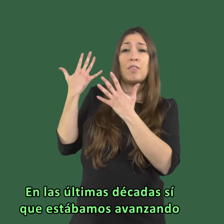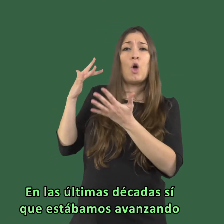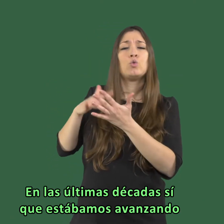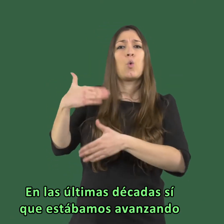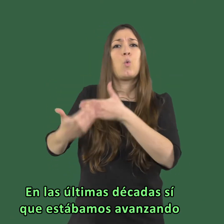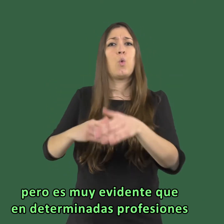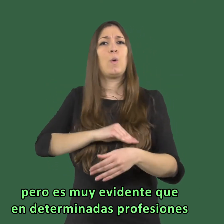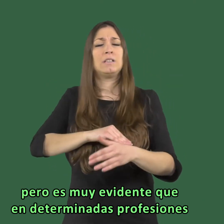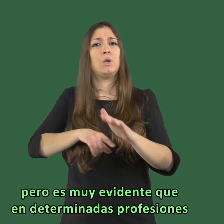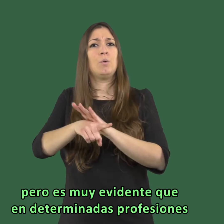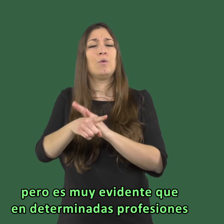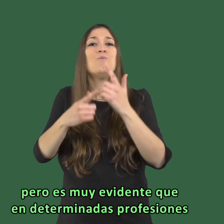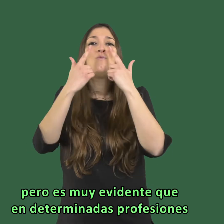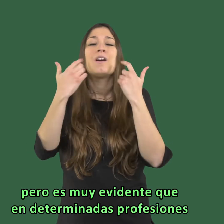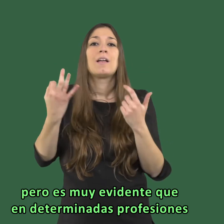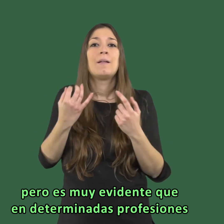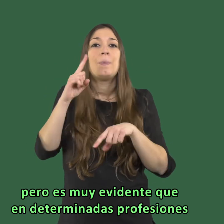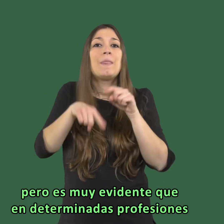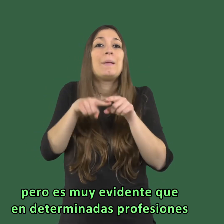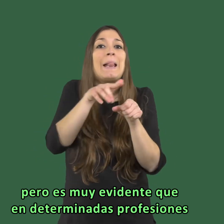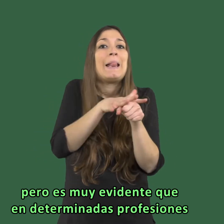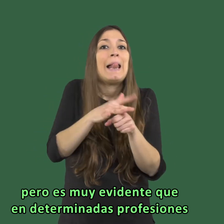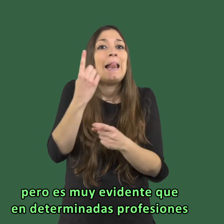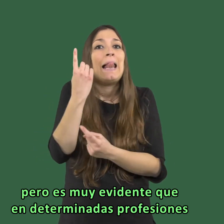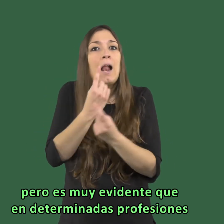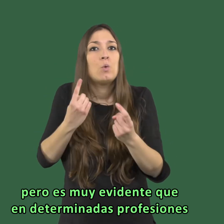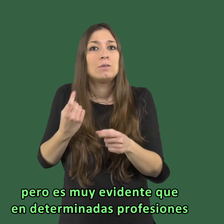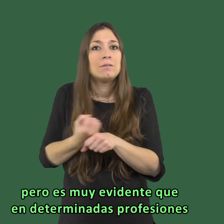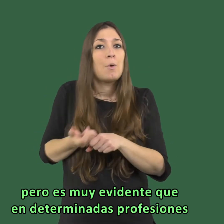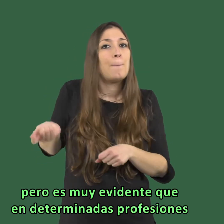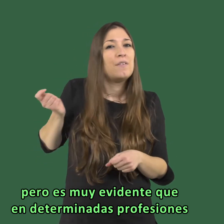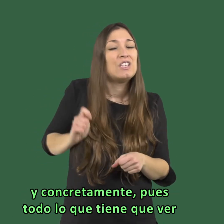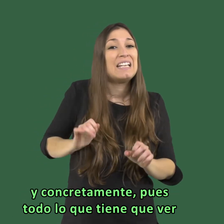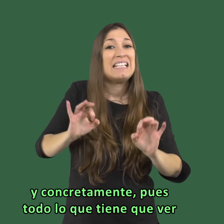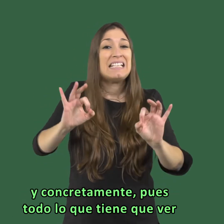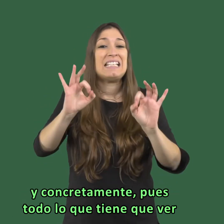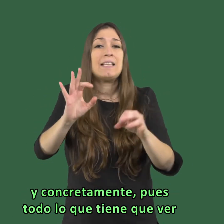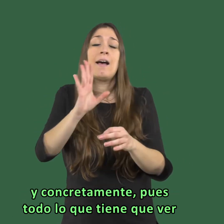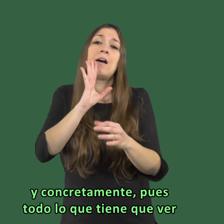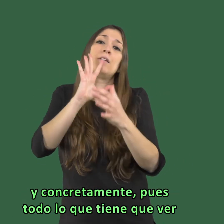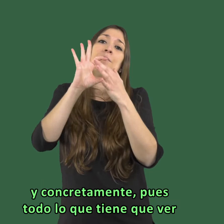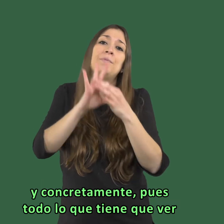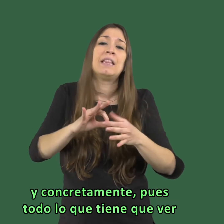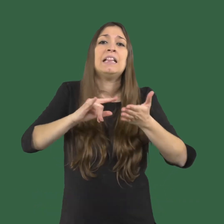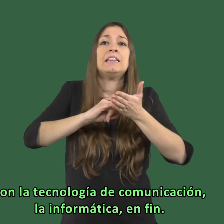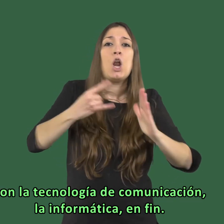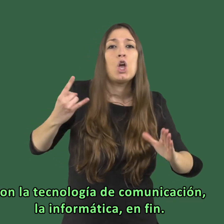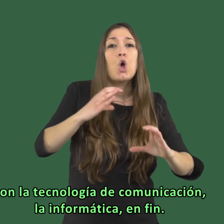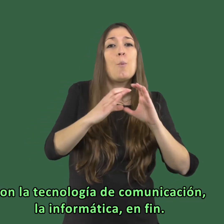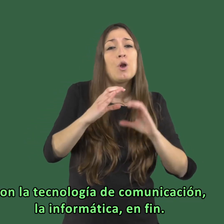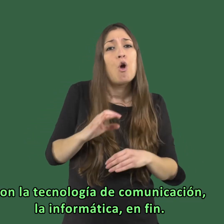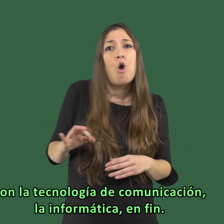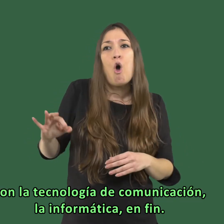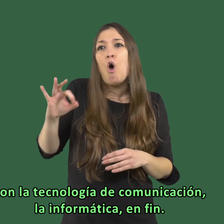estábamos avanzando, pero es muy evidente que en determinadas profesiones y concretamente pues todo lo que tiene que ver con la tecnología